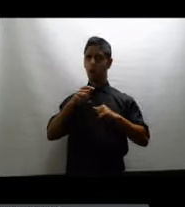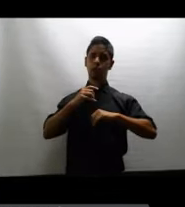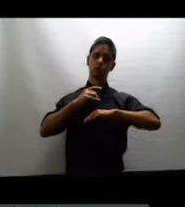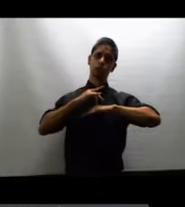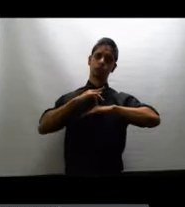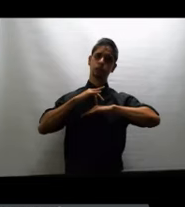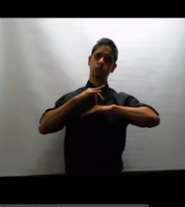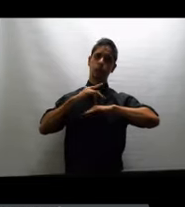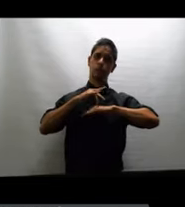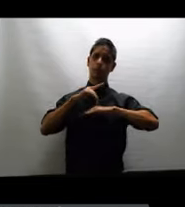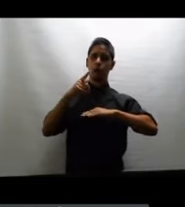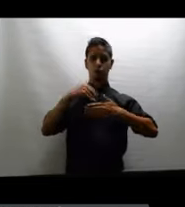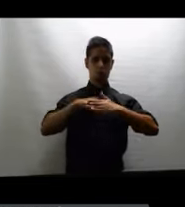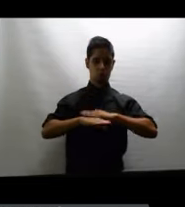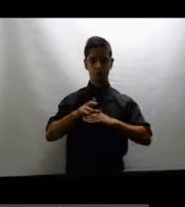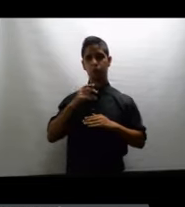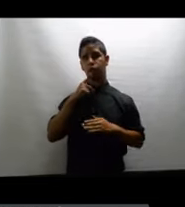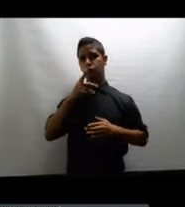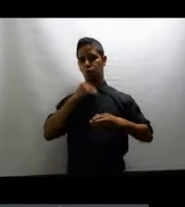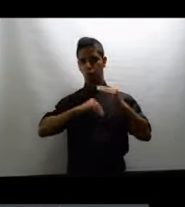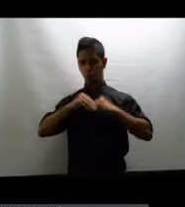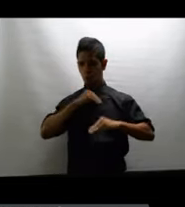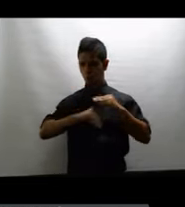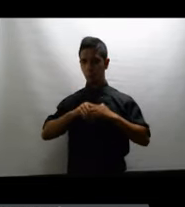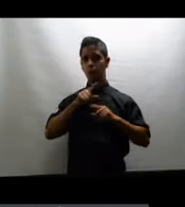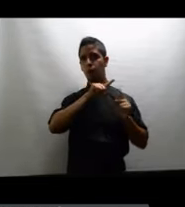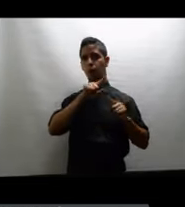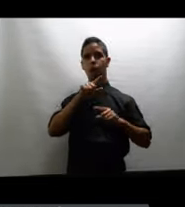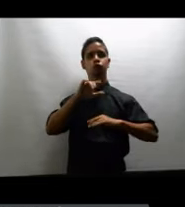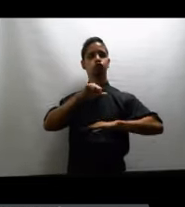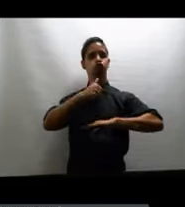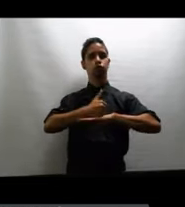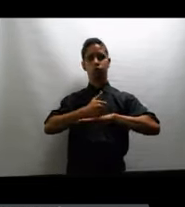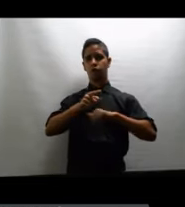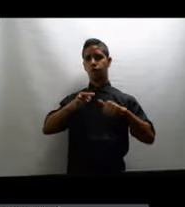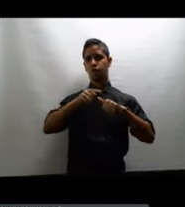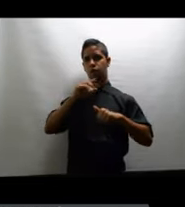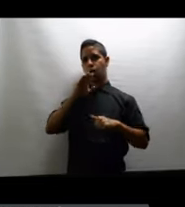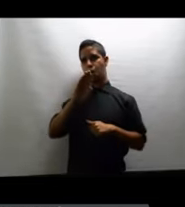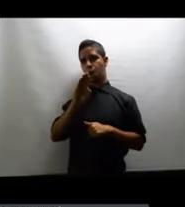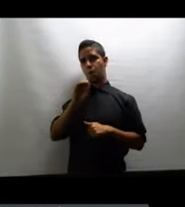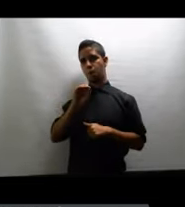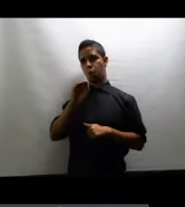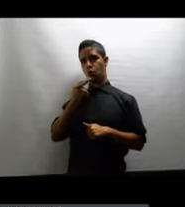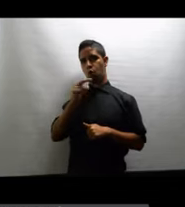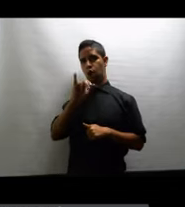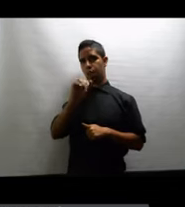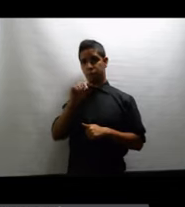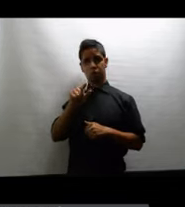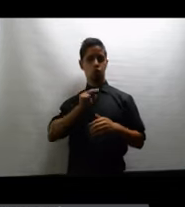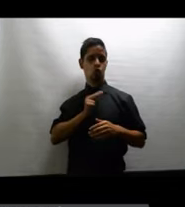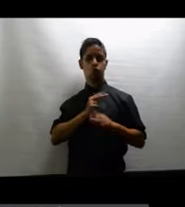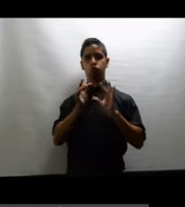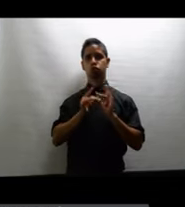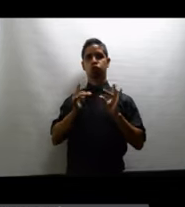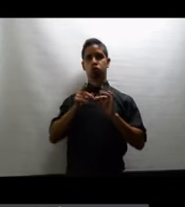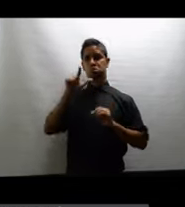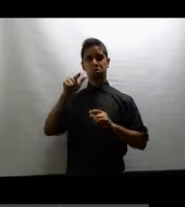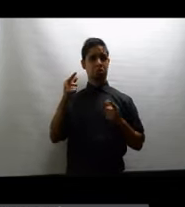se estaciona, se come alguito, se va a la fundación, ve esa primera bohemia que el próximo martes le vamos a contar, y entonces después